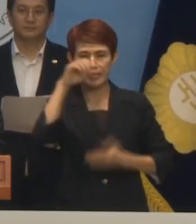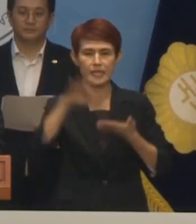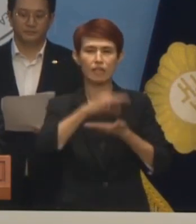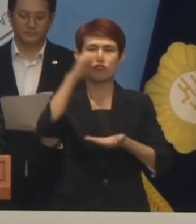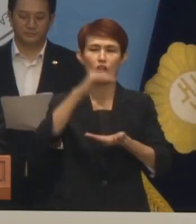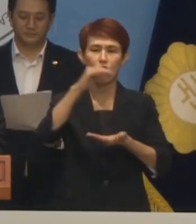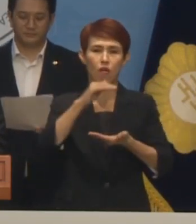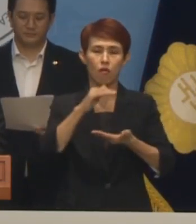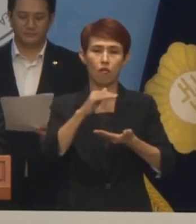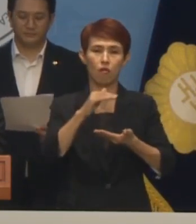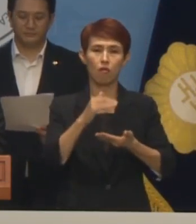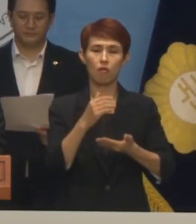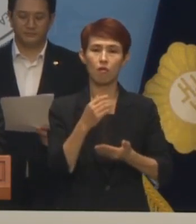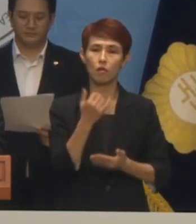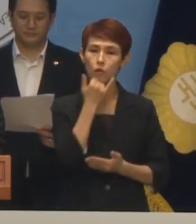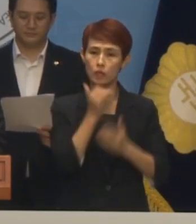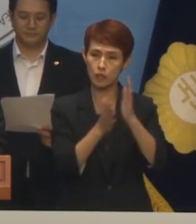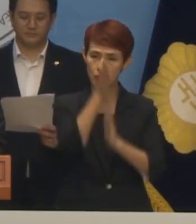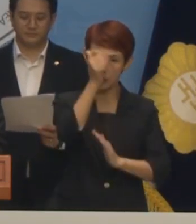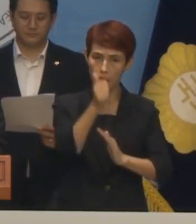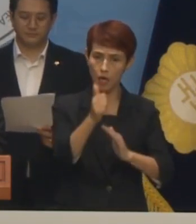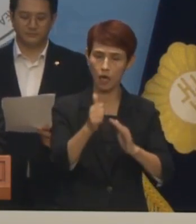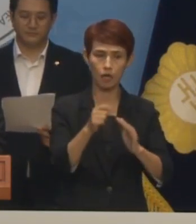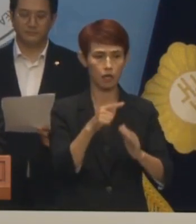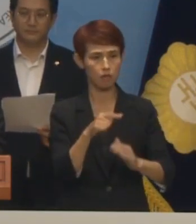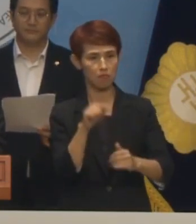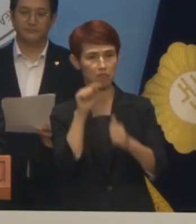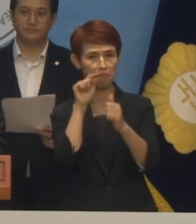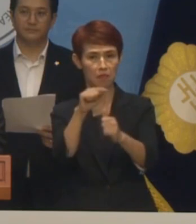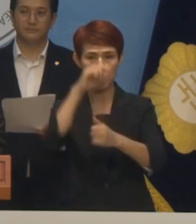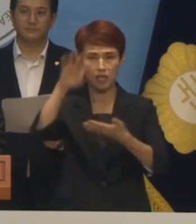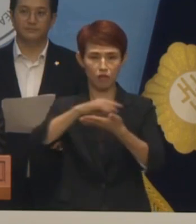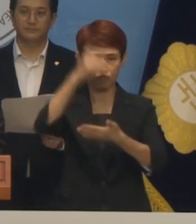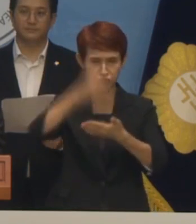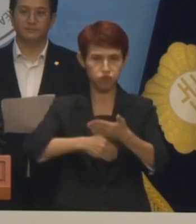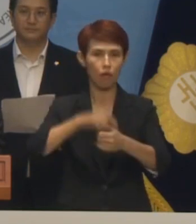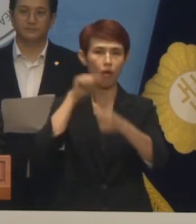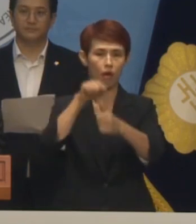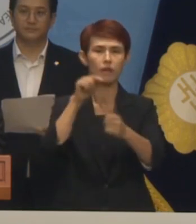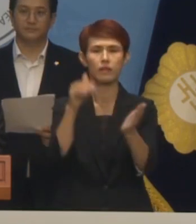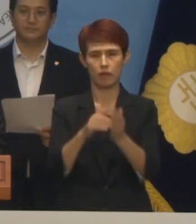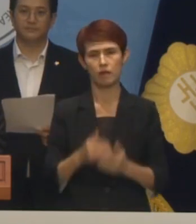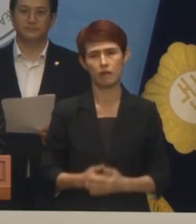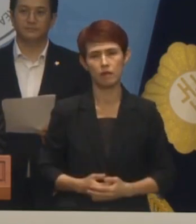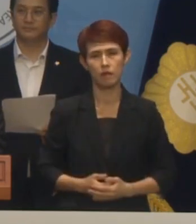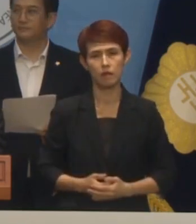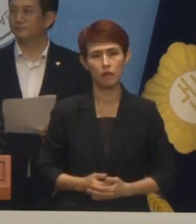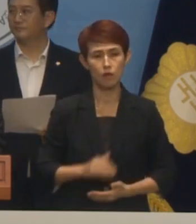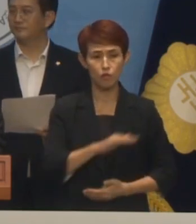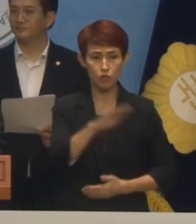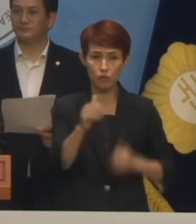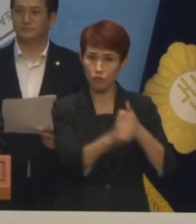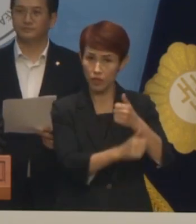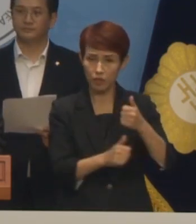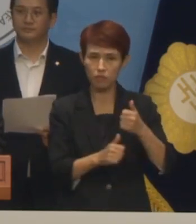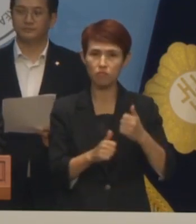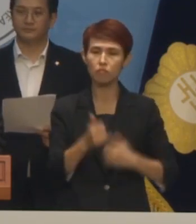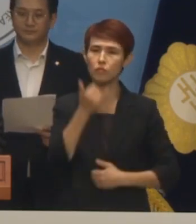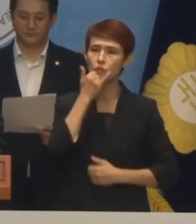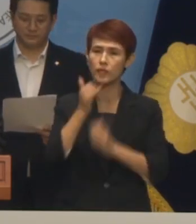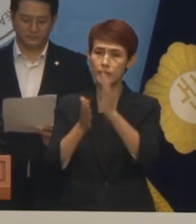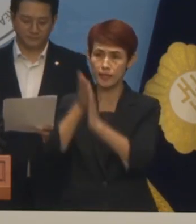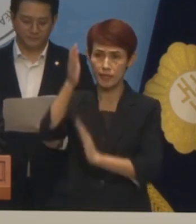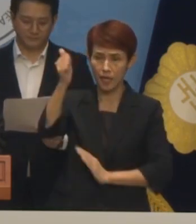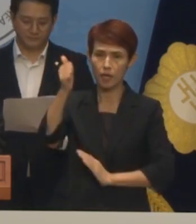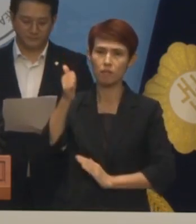전했습니다. 참으로 풍전등화의 상황이 아닐 수 없습니다. 그간 더불어민주당 전국청년위원회는 베를린 시장에게 소녀상